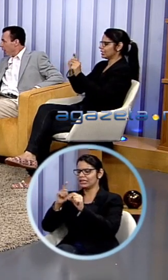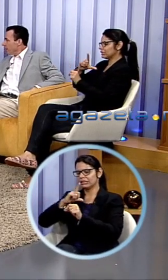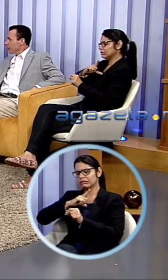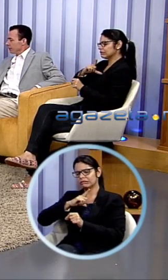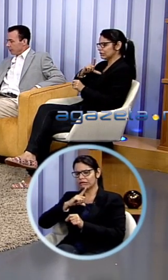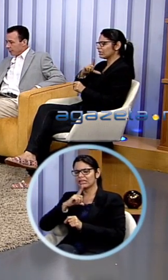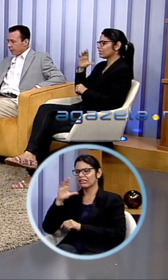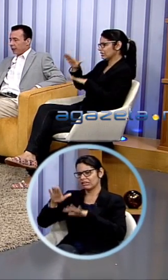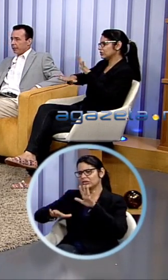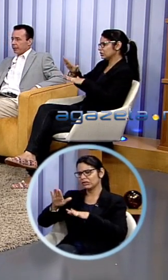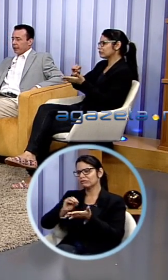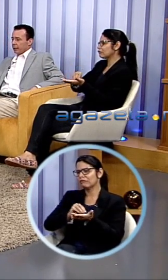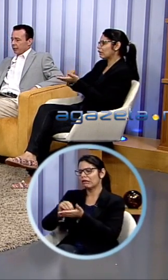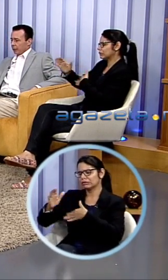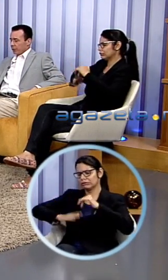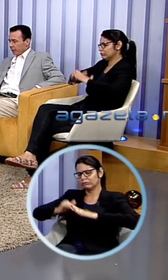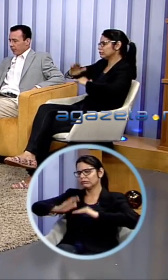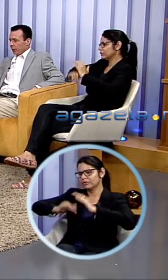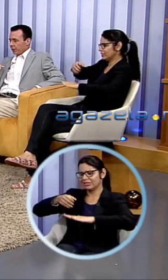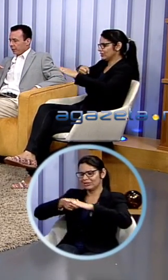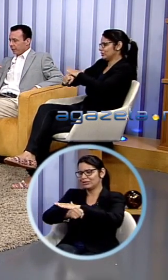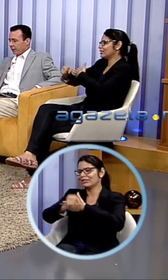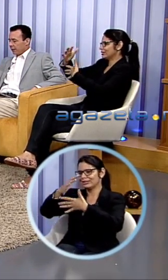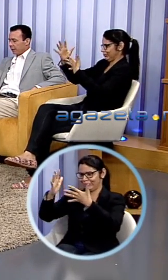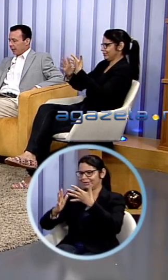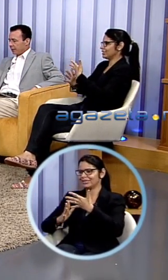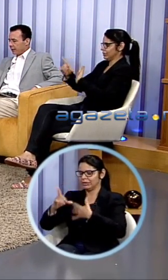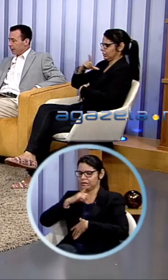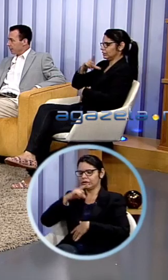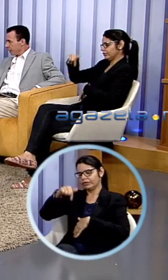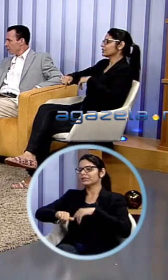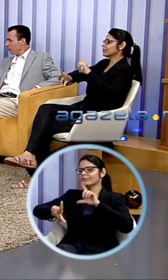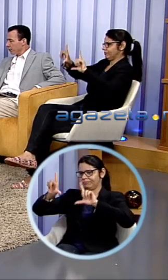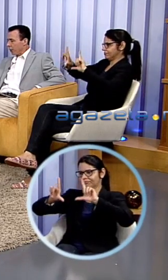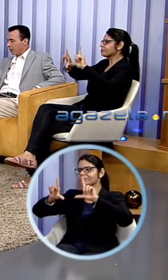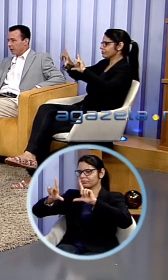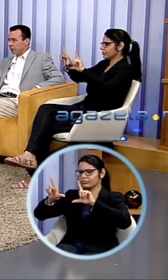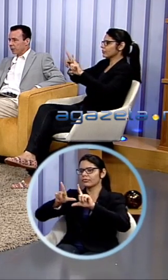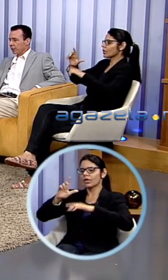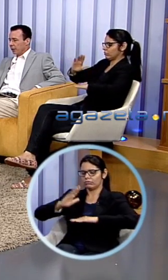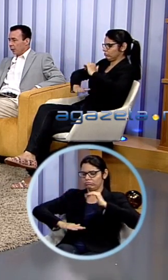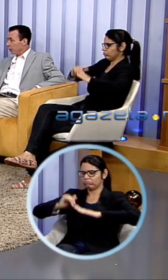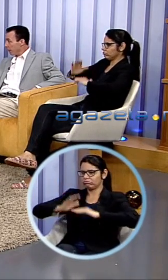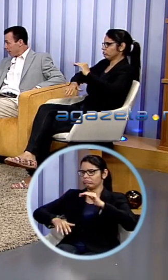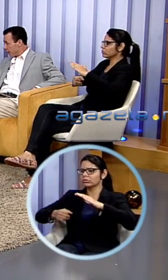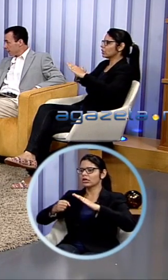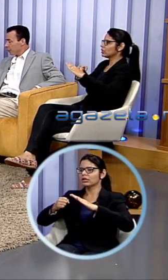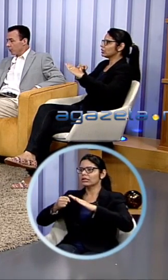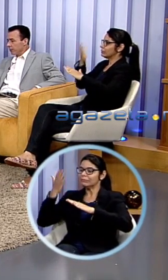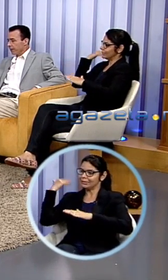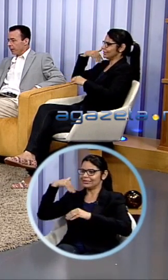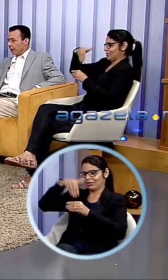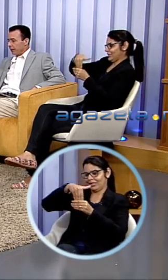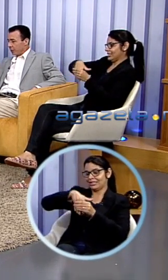de profissionais de libras é um exemplo a gente teve aqui na TV Gazeta a necessidade de um profissional para transmitir o debate das